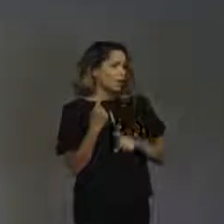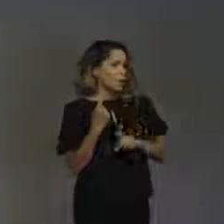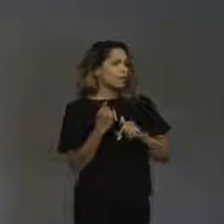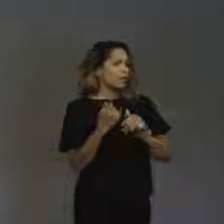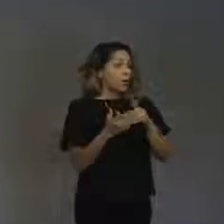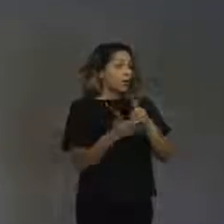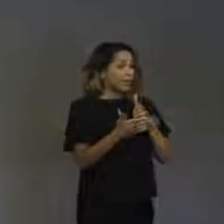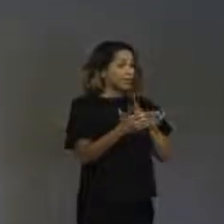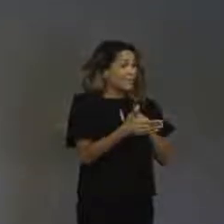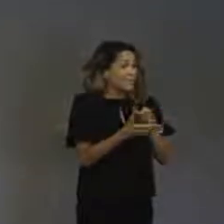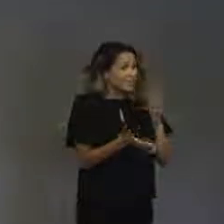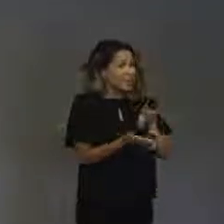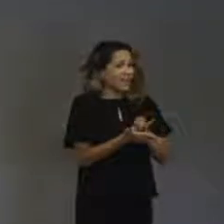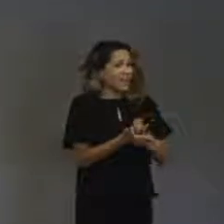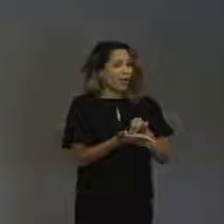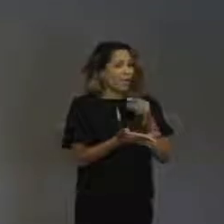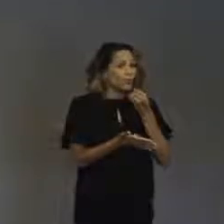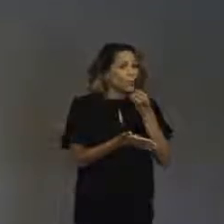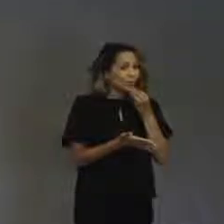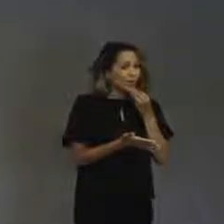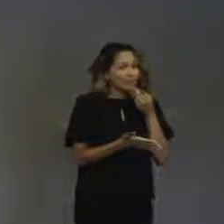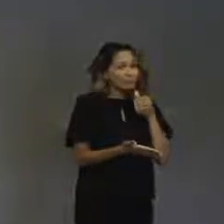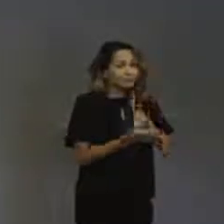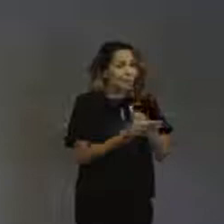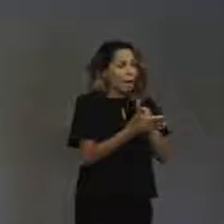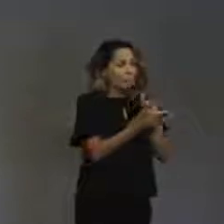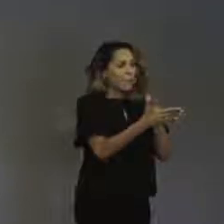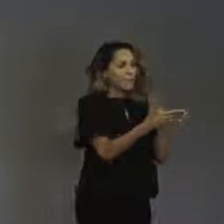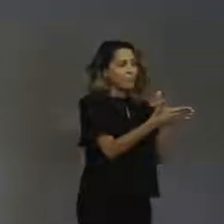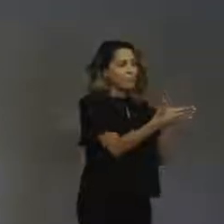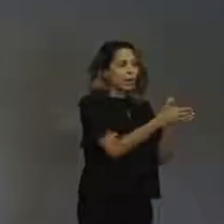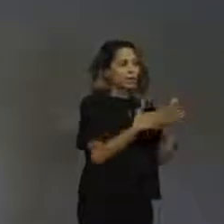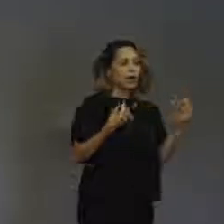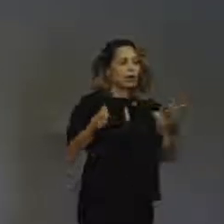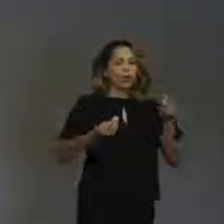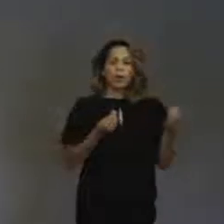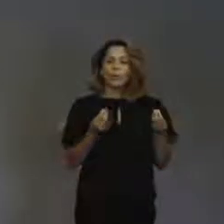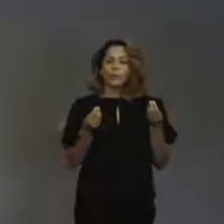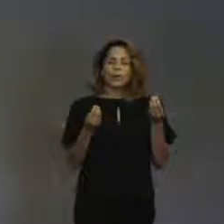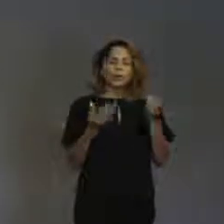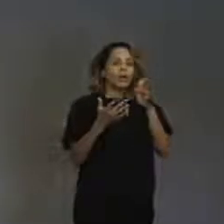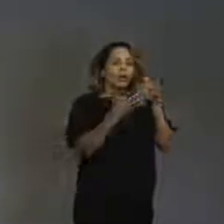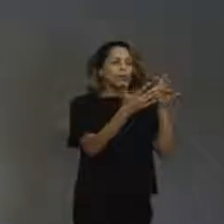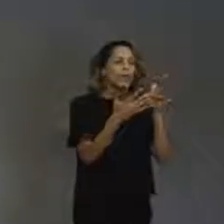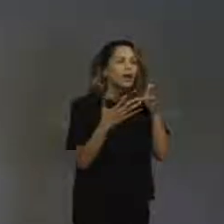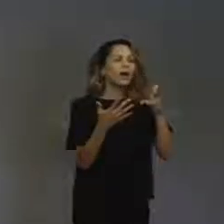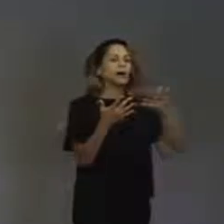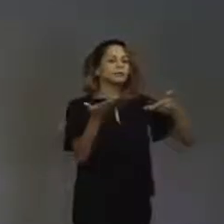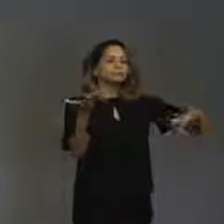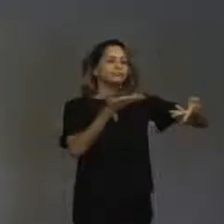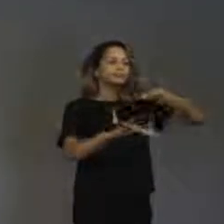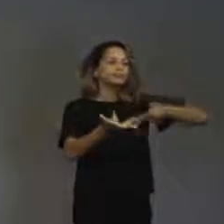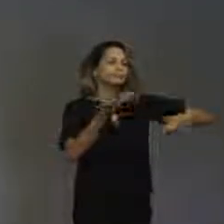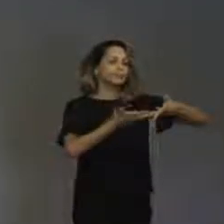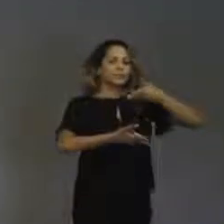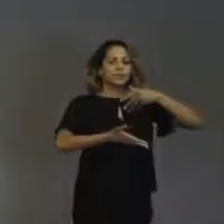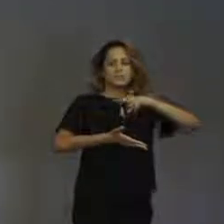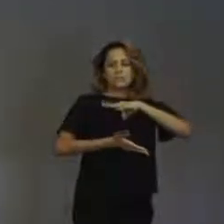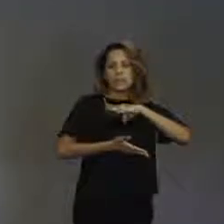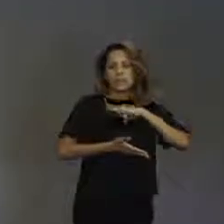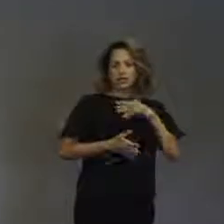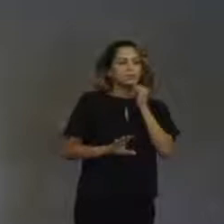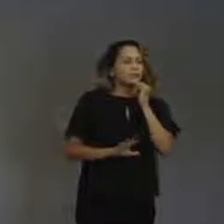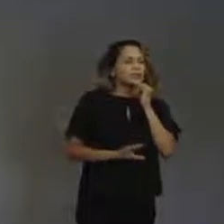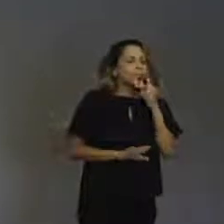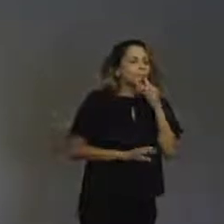vida dessa pessoa, de trabalho, de lazer, de conexão com os próximos, com a cidade. Se tem o pai que